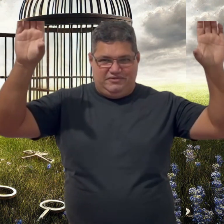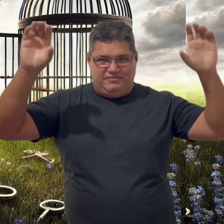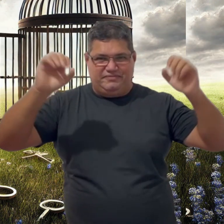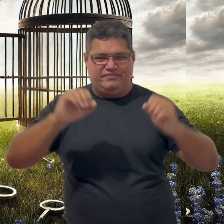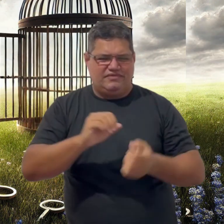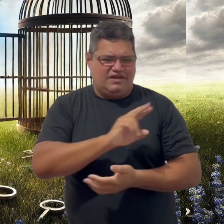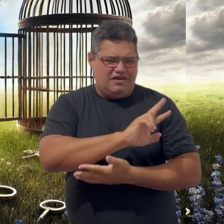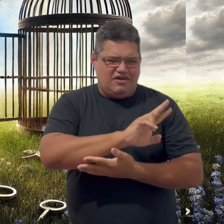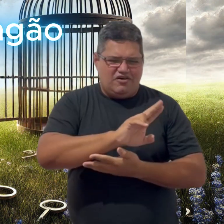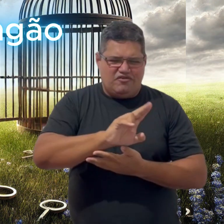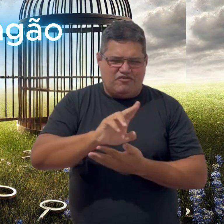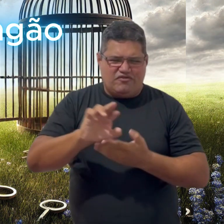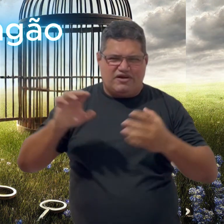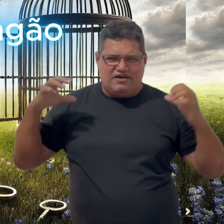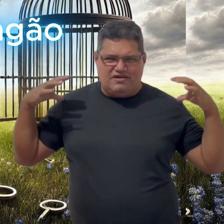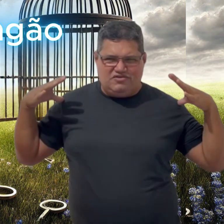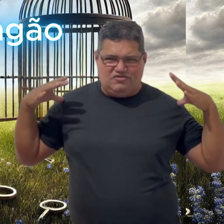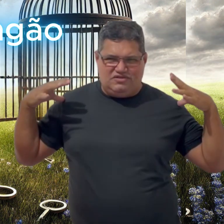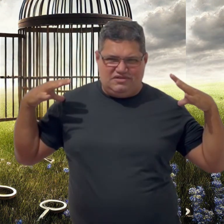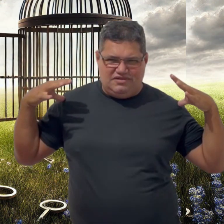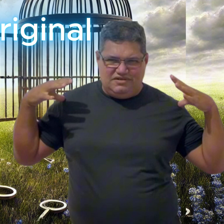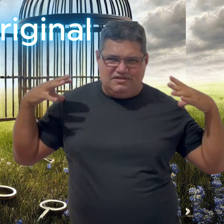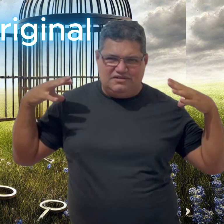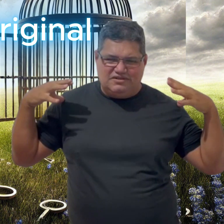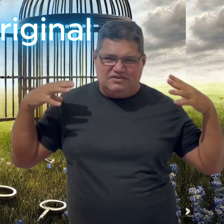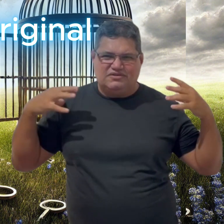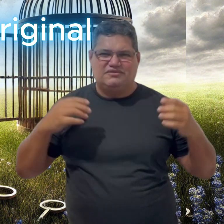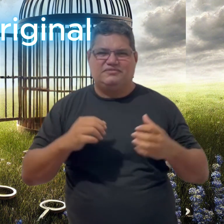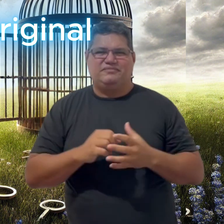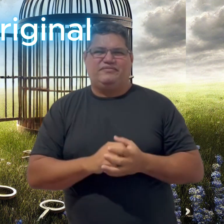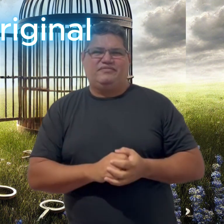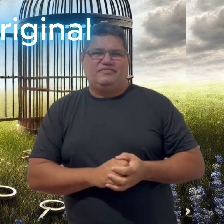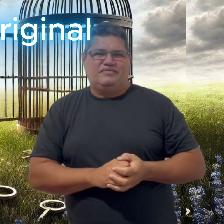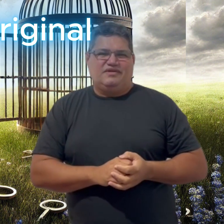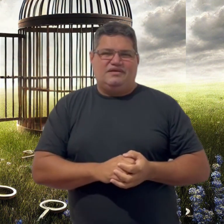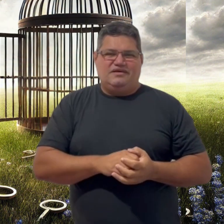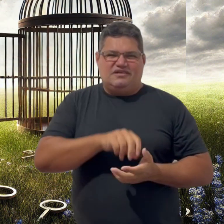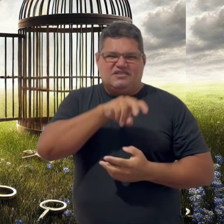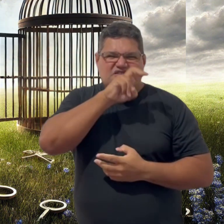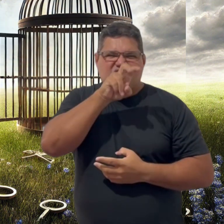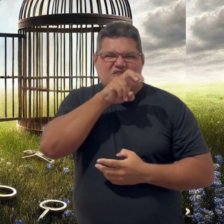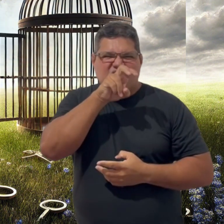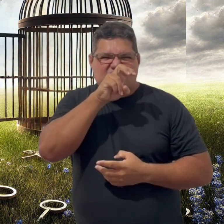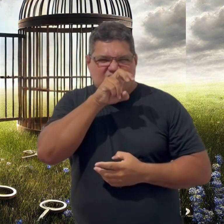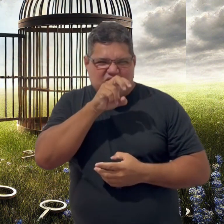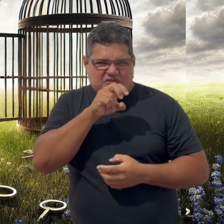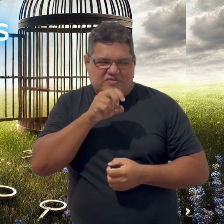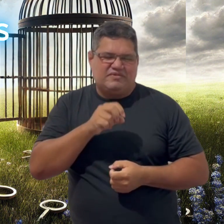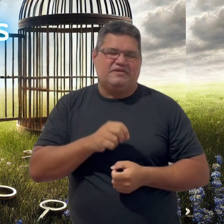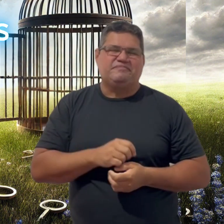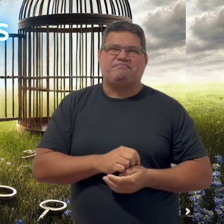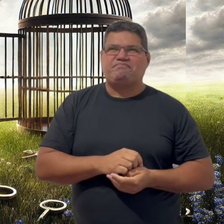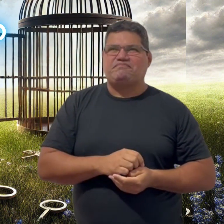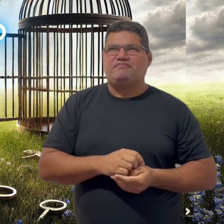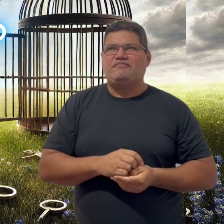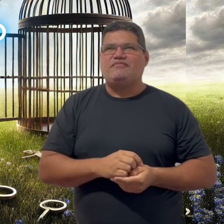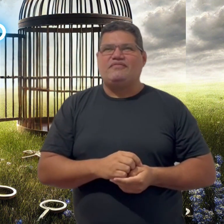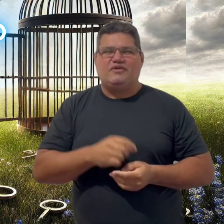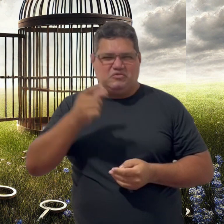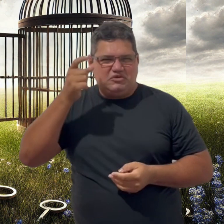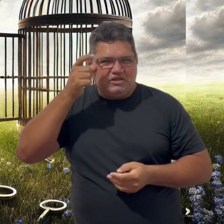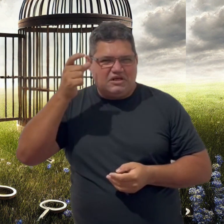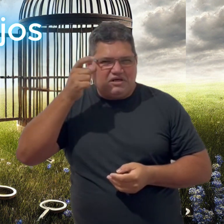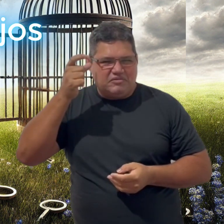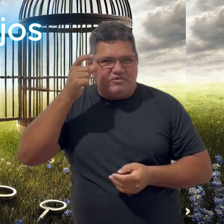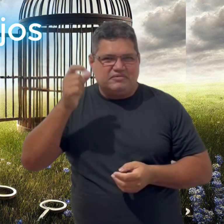guerrearam com o grande dragão, a serpente original. Sim, Satanás, o